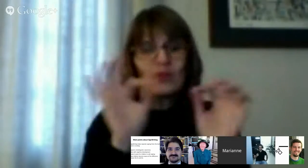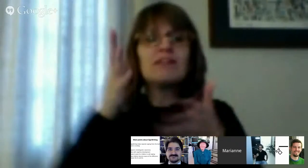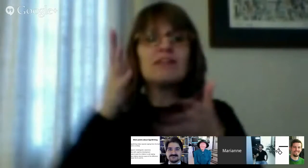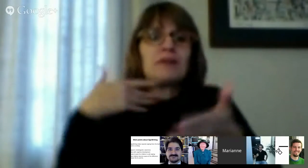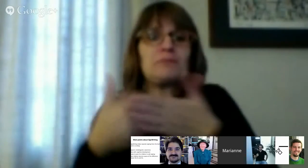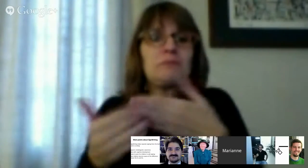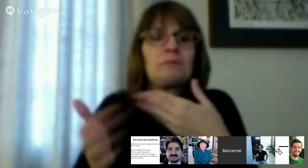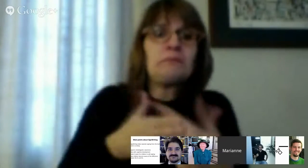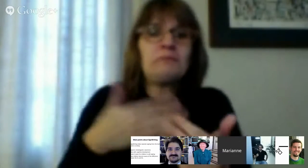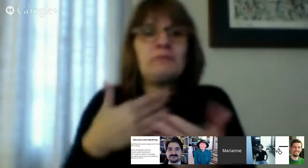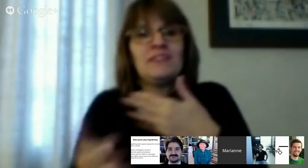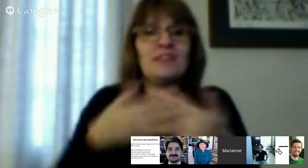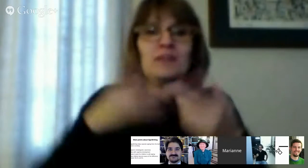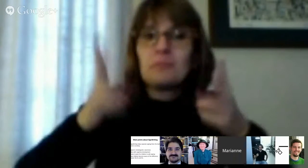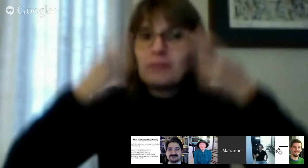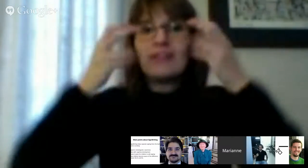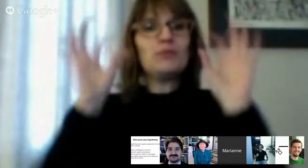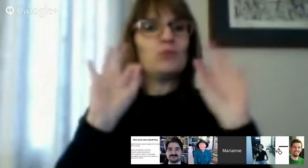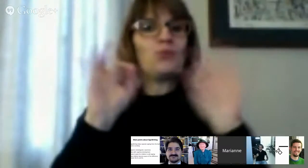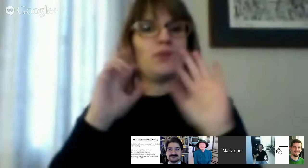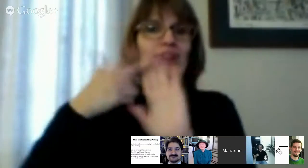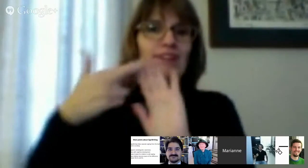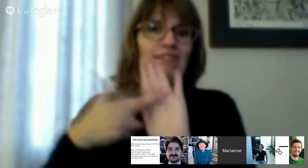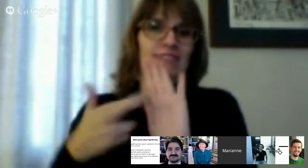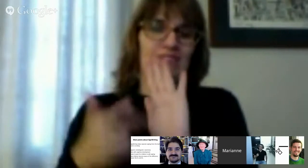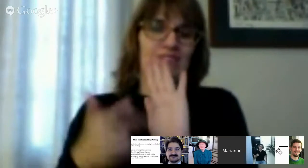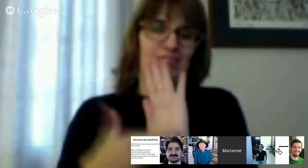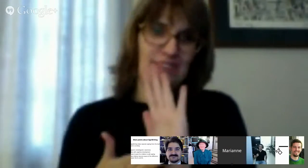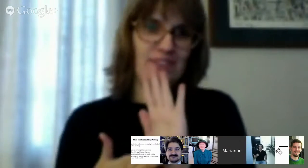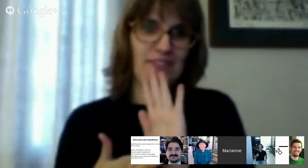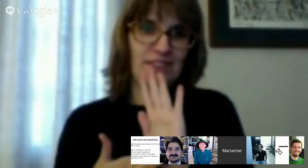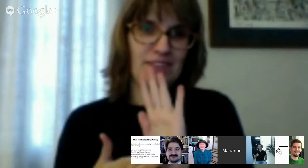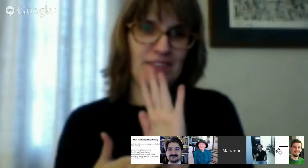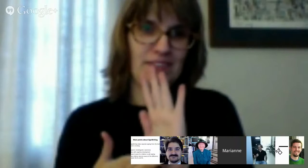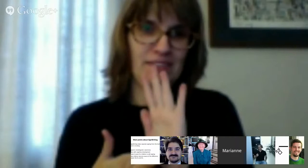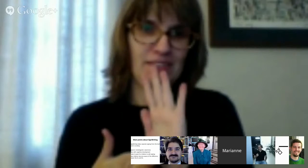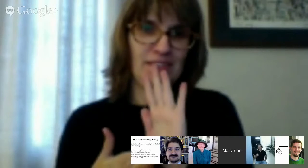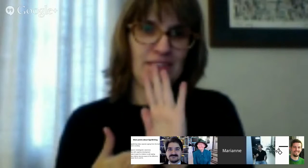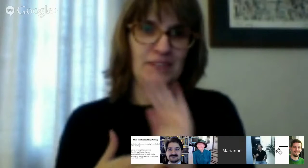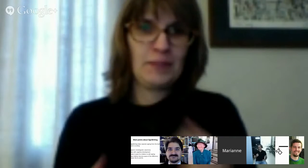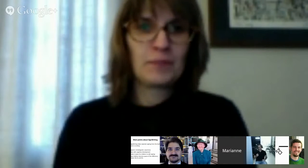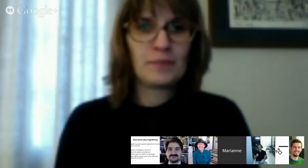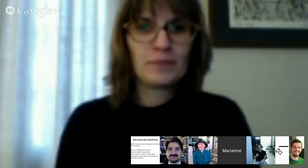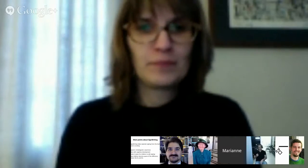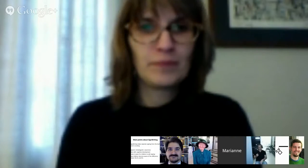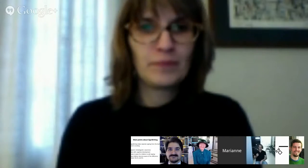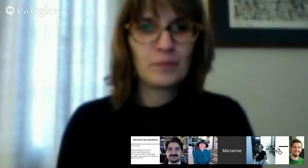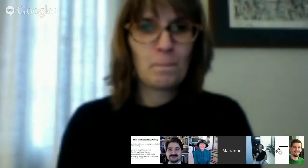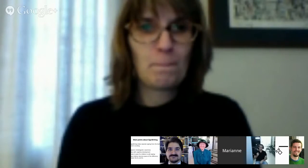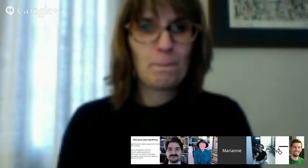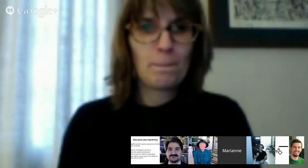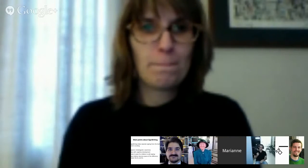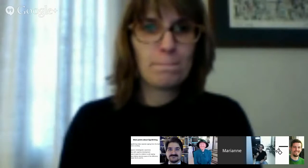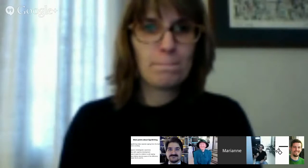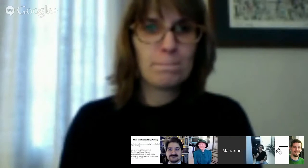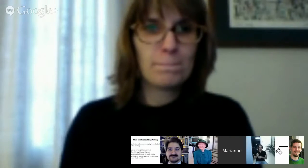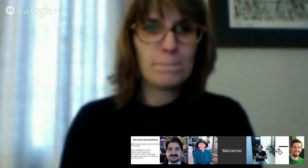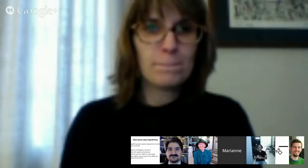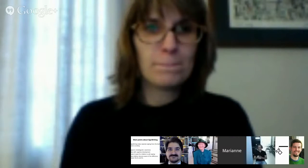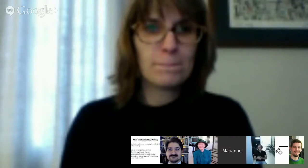Se elas não escrever, elas podem sinalizar de qualquer forma. E não, nós temos regras na